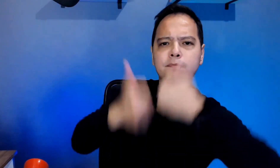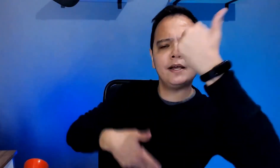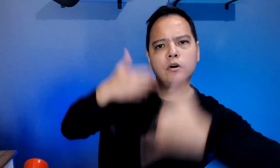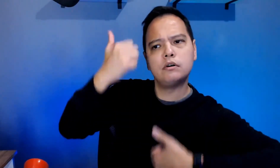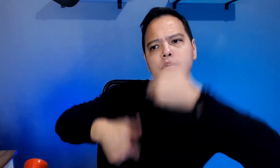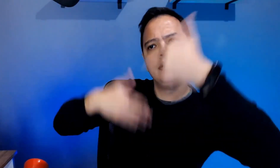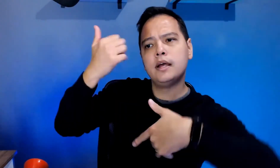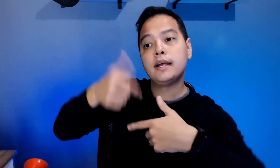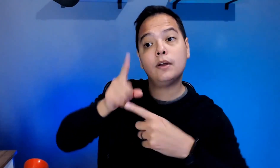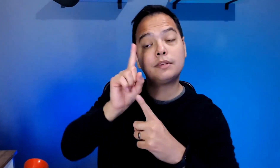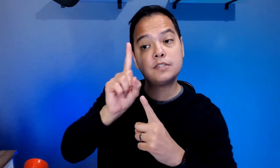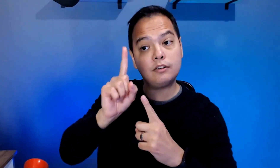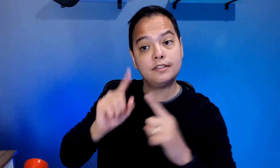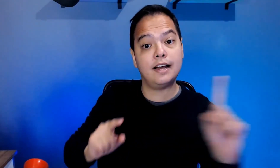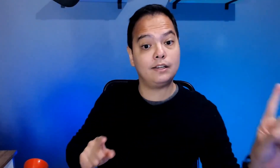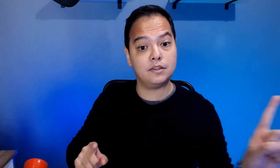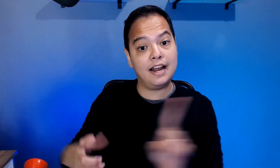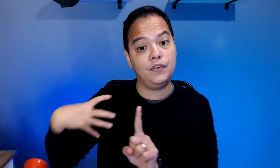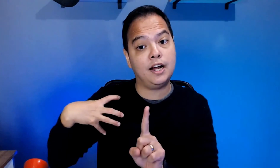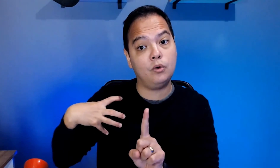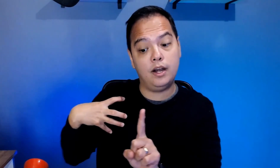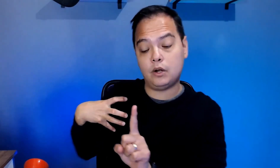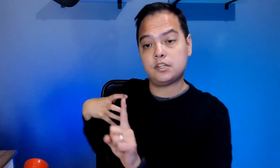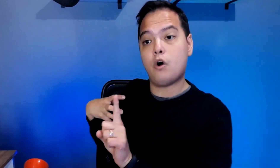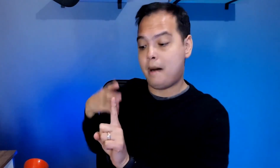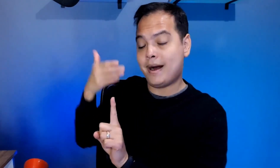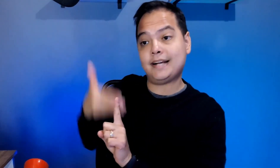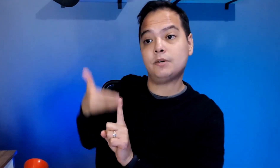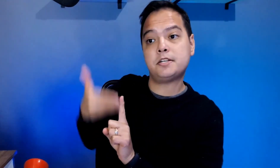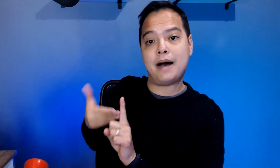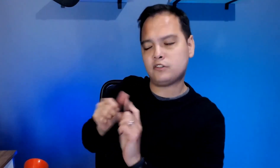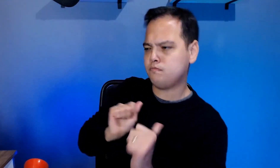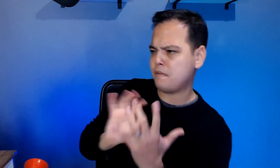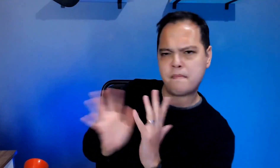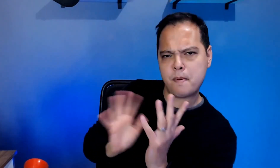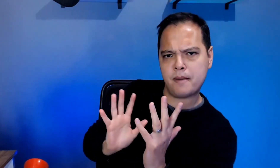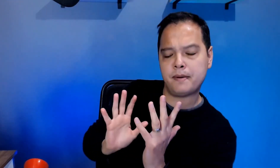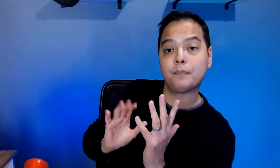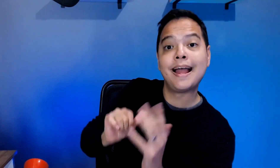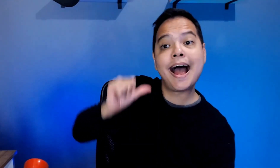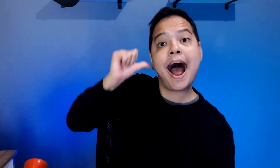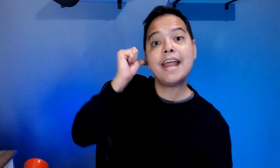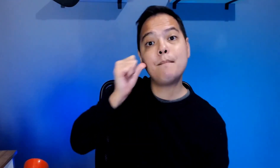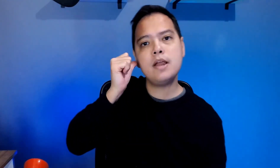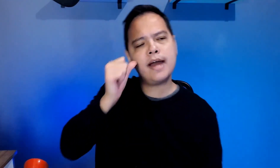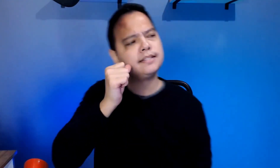explicou. Então, ele não está usando só sinais, ele está usando classificador, ele está usando a marcação de espaço. Aí a mulher, assim, ó, aqui,